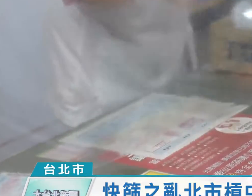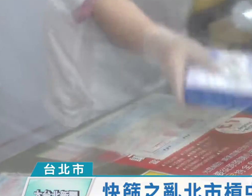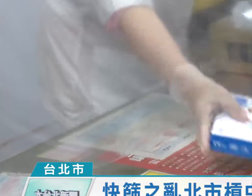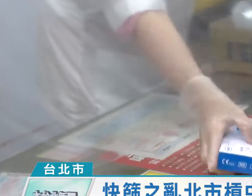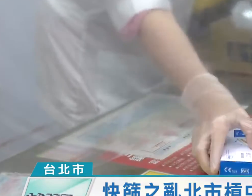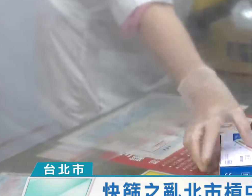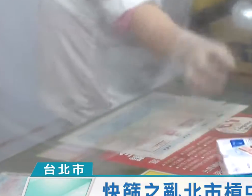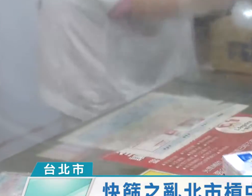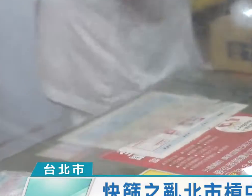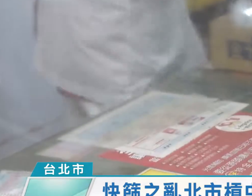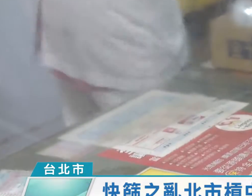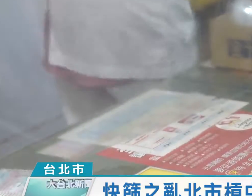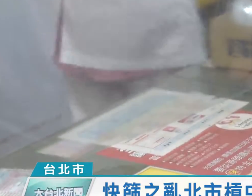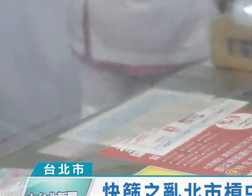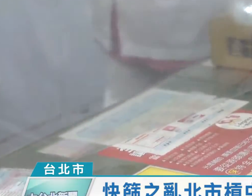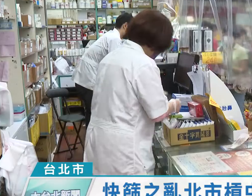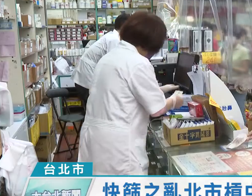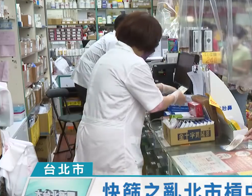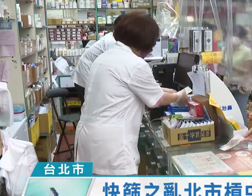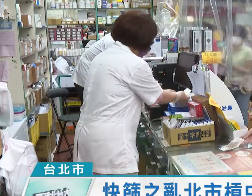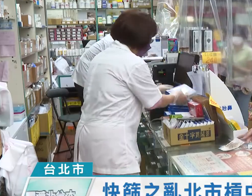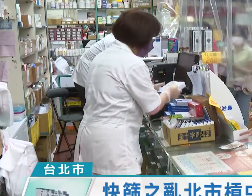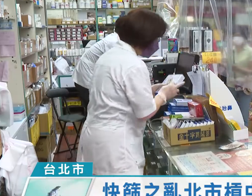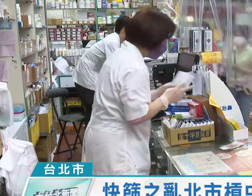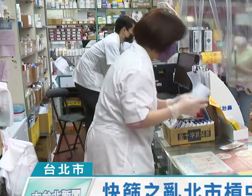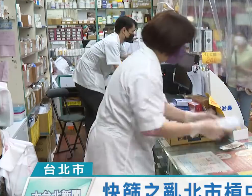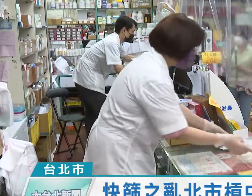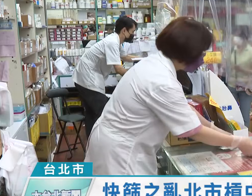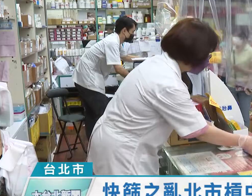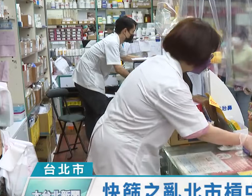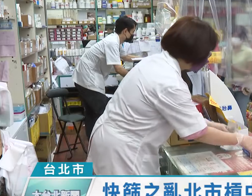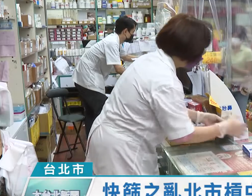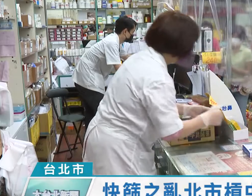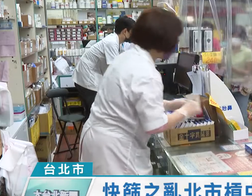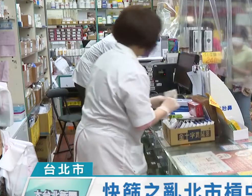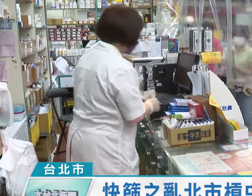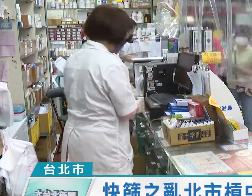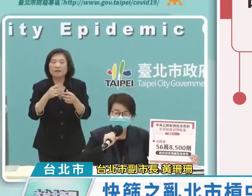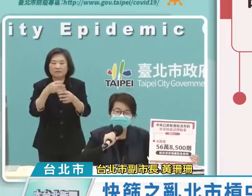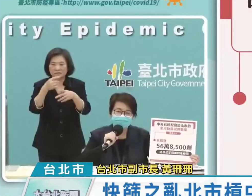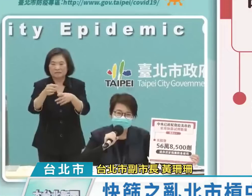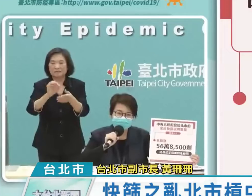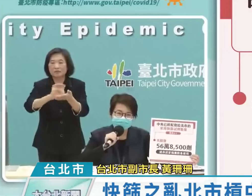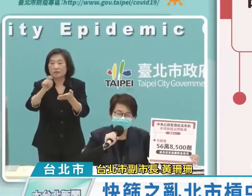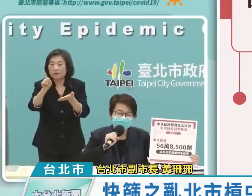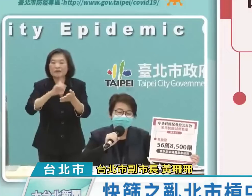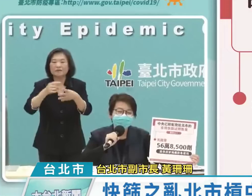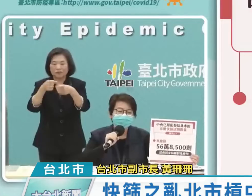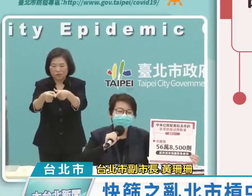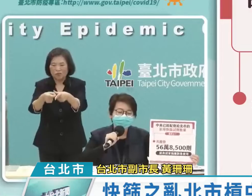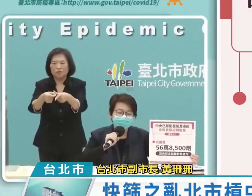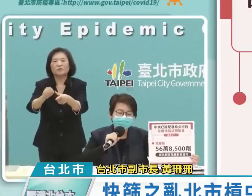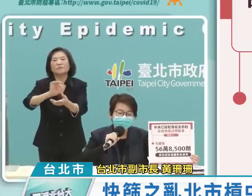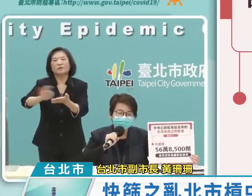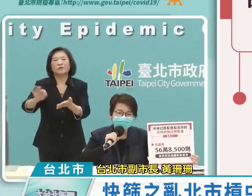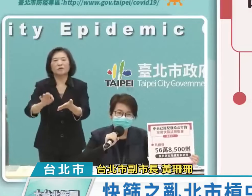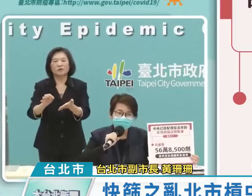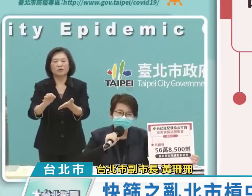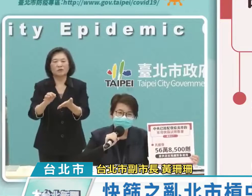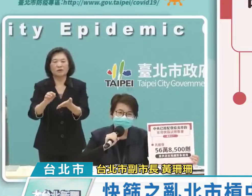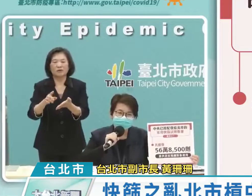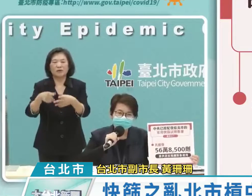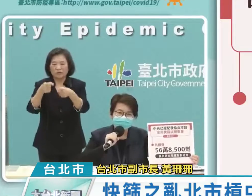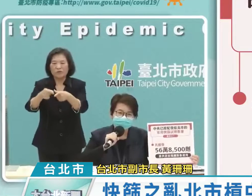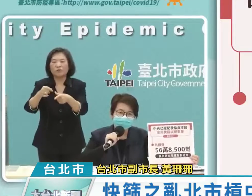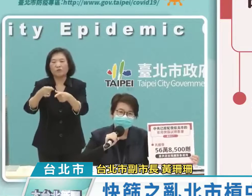筛。 中央拨发给地方的快筛剂全部都是用在公费快筛剂，给的